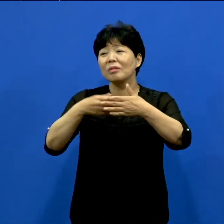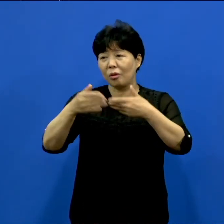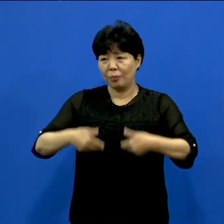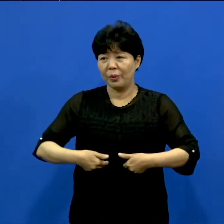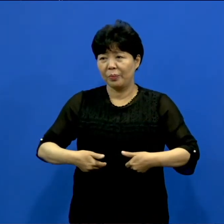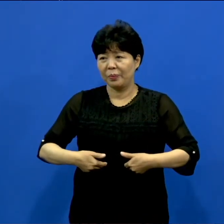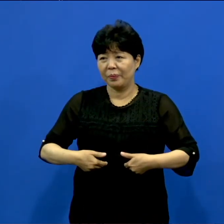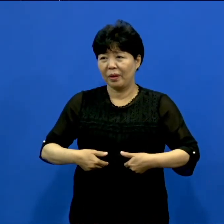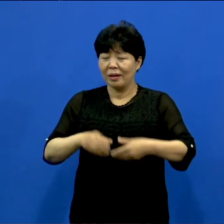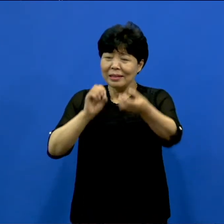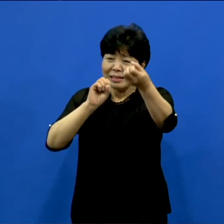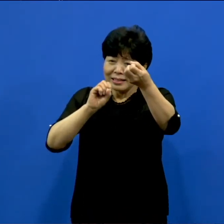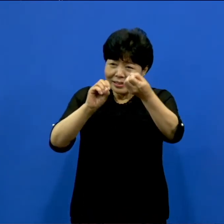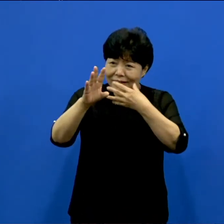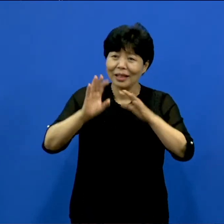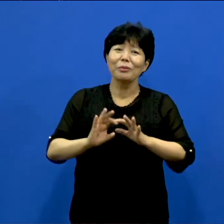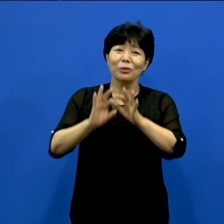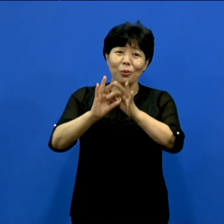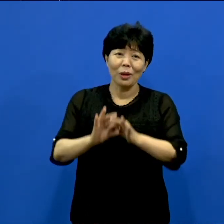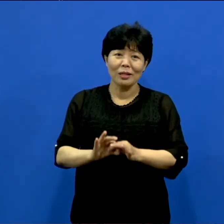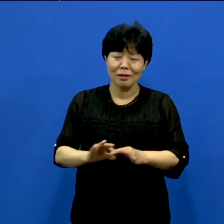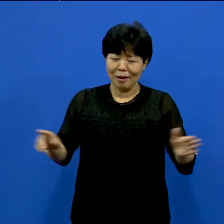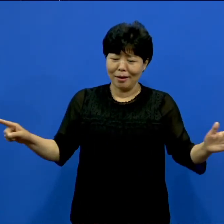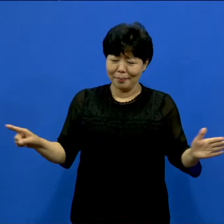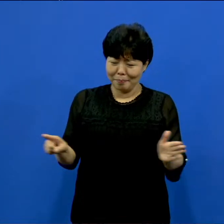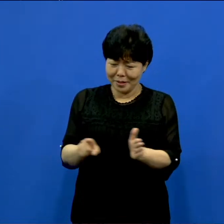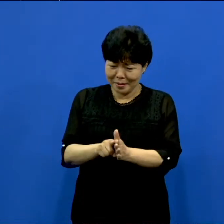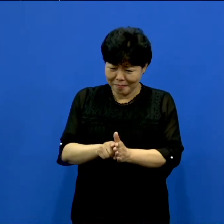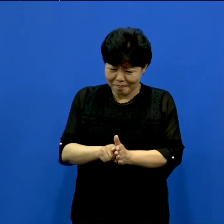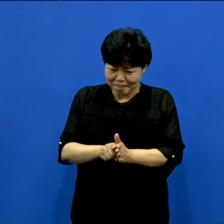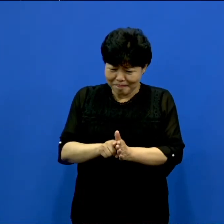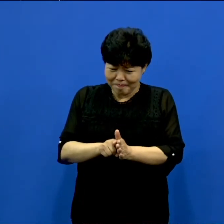자랍니까? 기도 응답의 체험이 쌓여야 믿음이 자라는 거지.